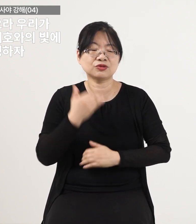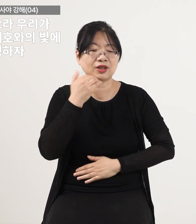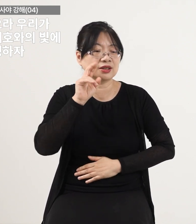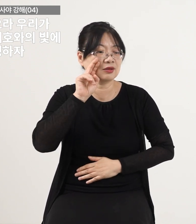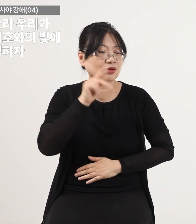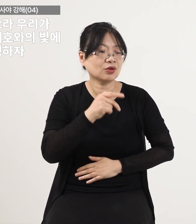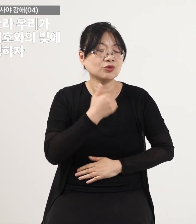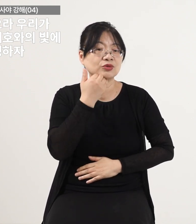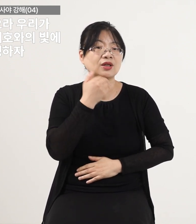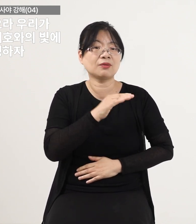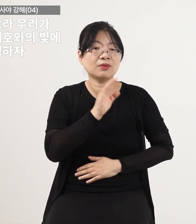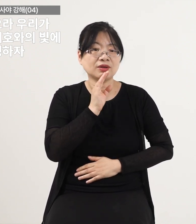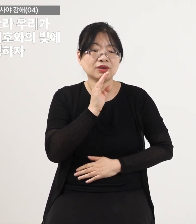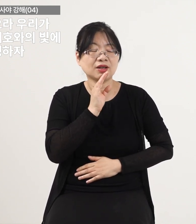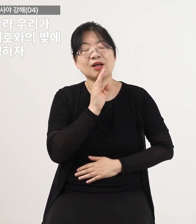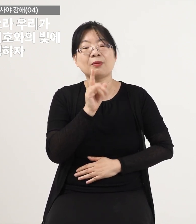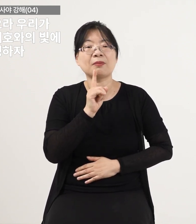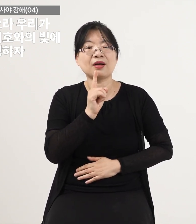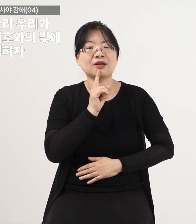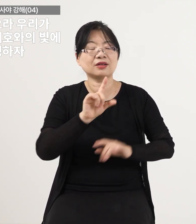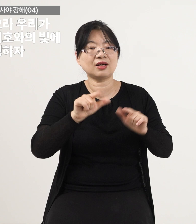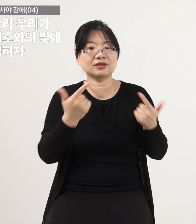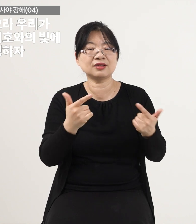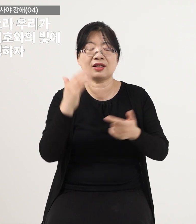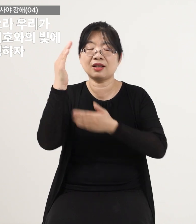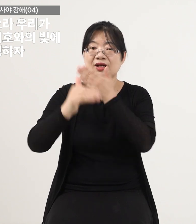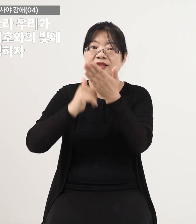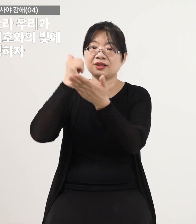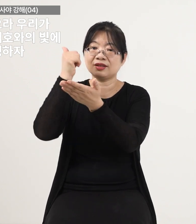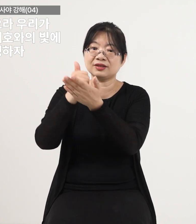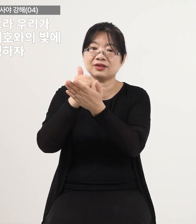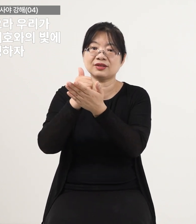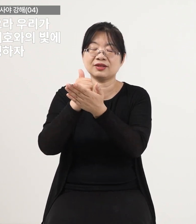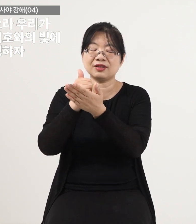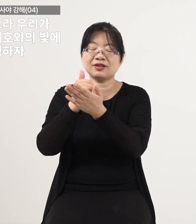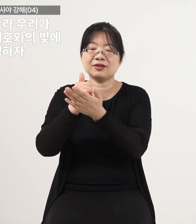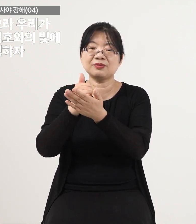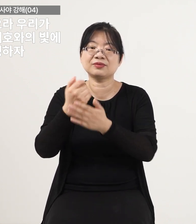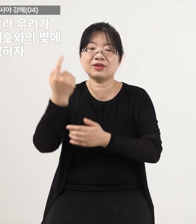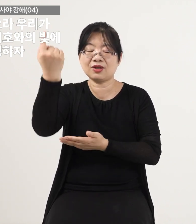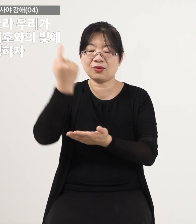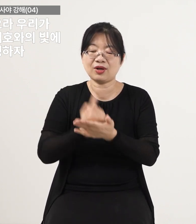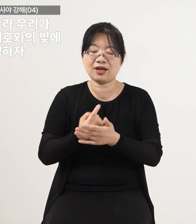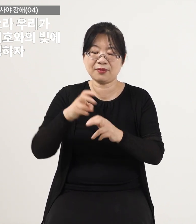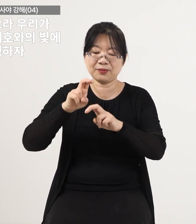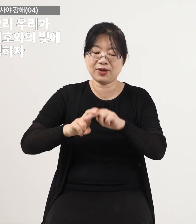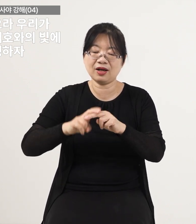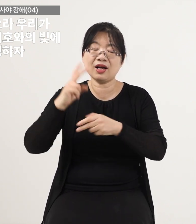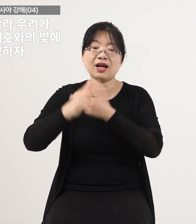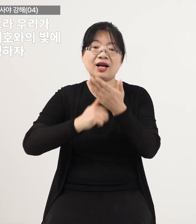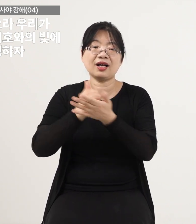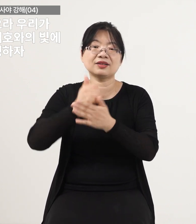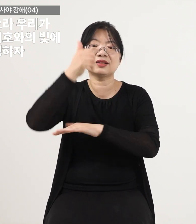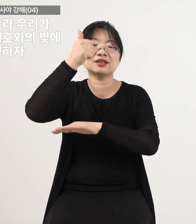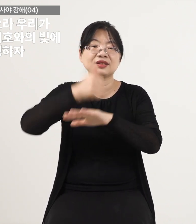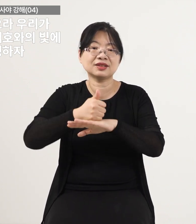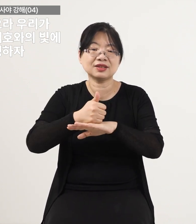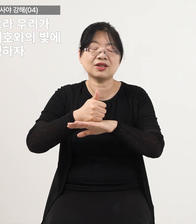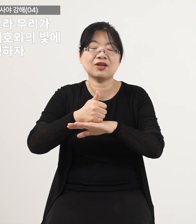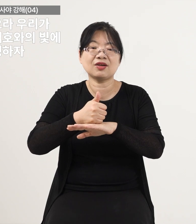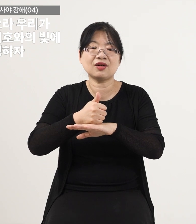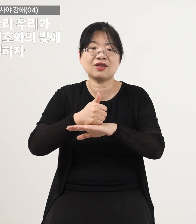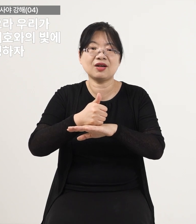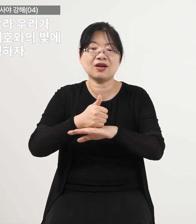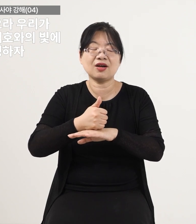틀렸고 누가 맞았고 이 얘기를 하고자 하는 게 아니고 하나님이 좌정하셔서 하나님이 드디어